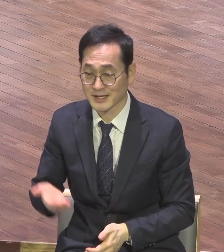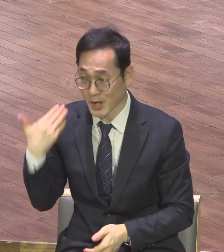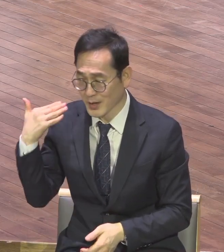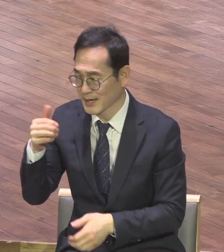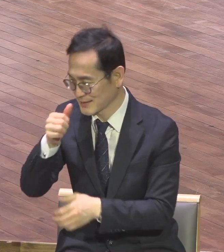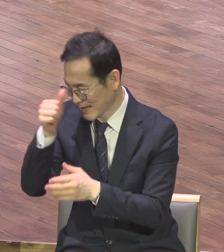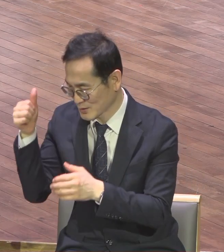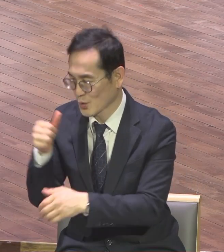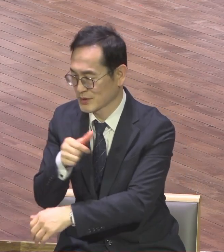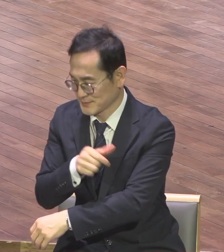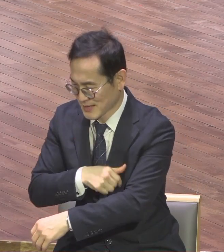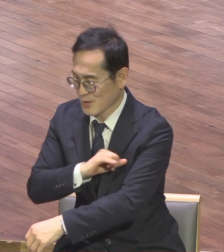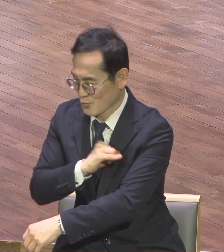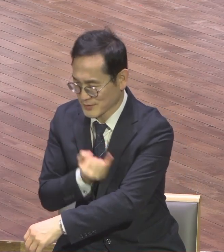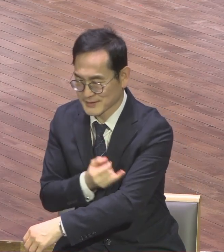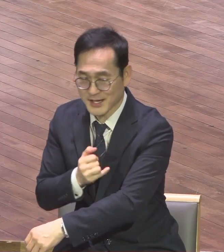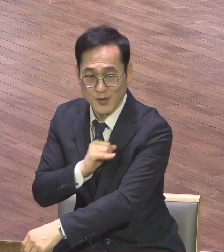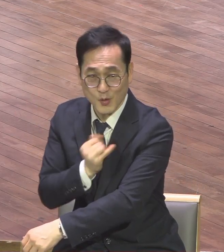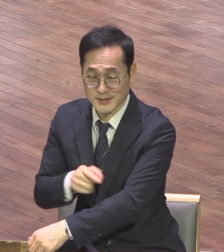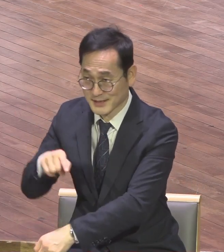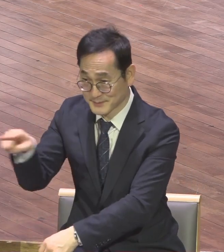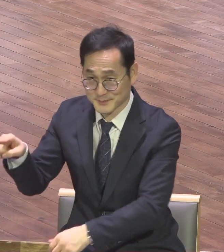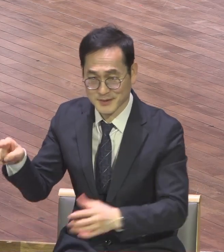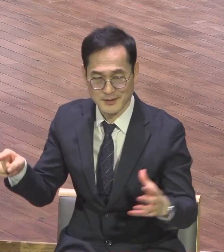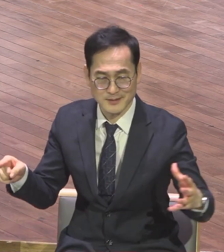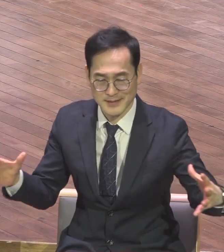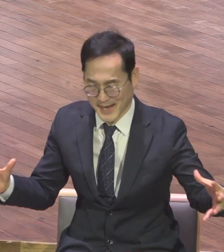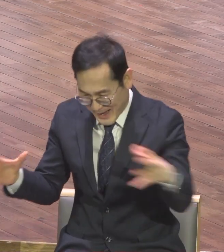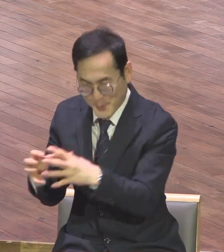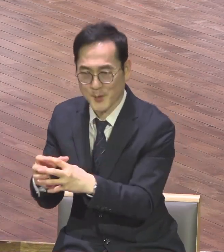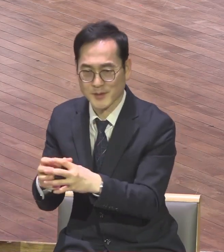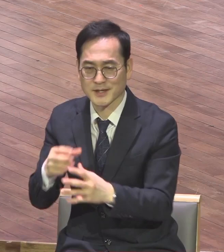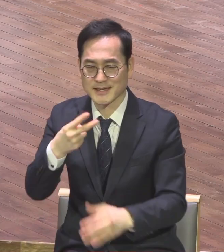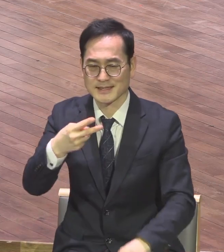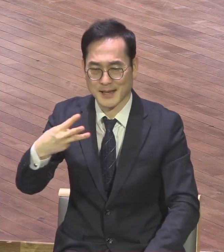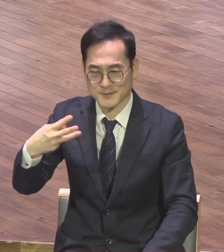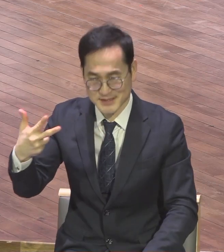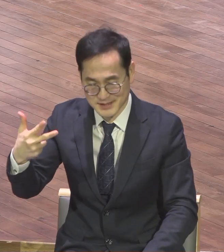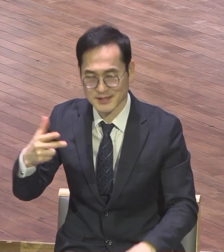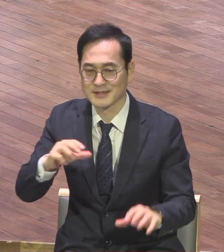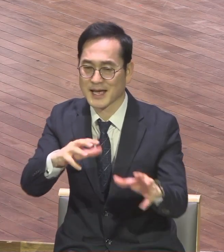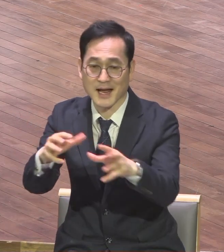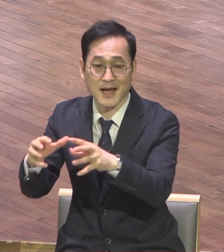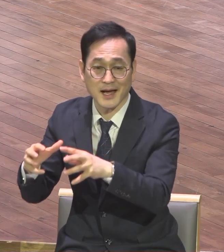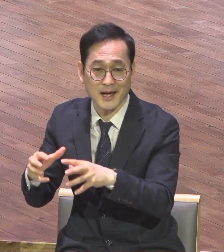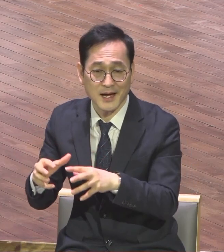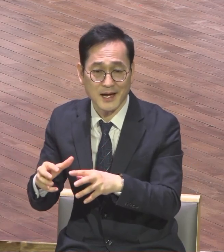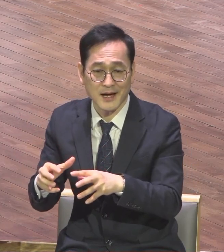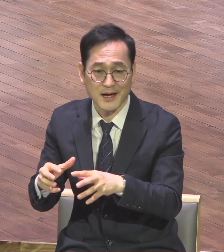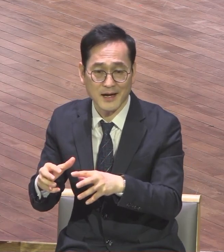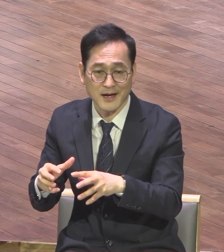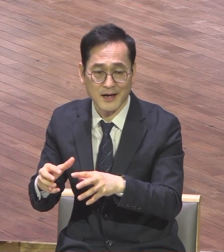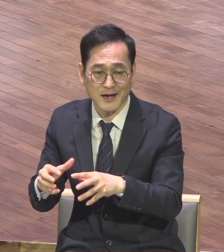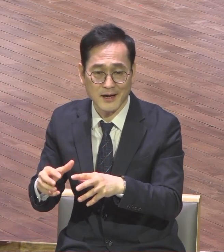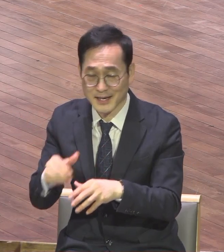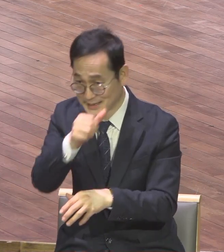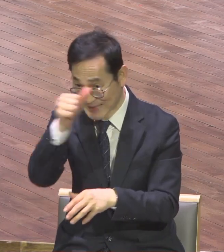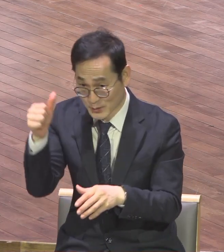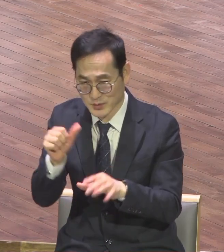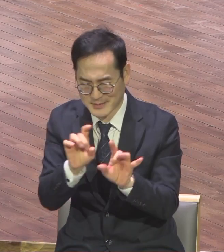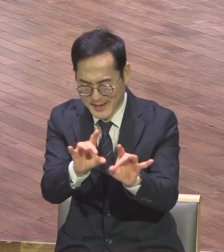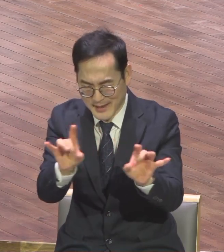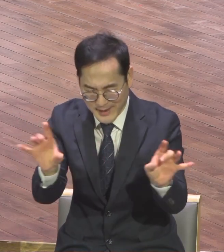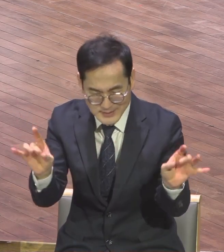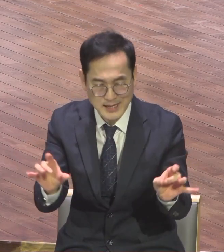함께 이제는 모여 237 나라를 향해서 모든 장로님들은 이제 다 237 나라 다 이제 선택돼야